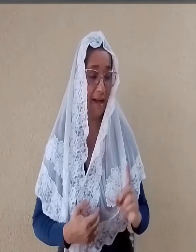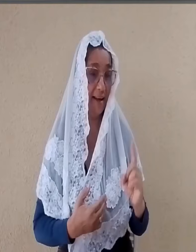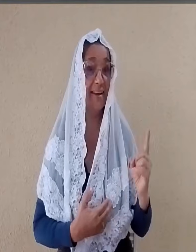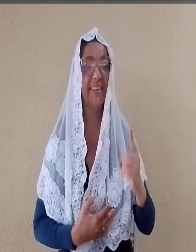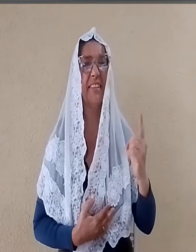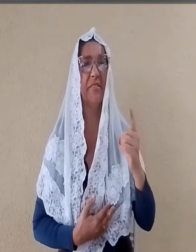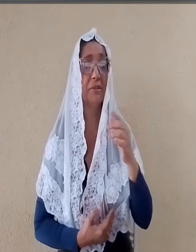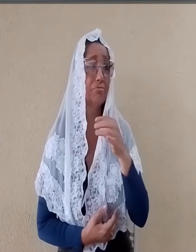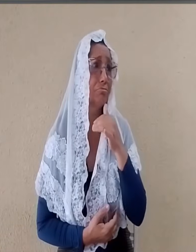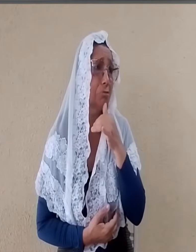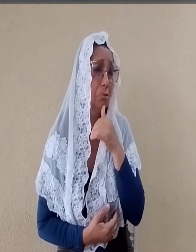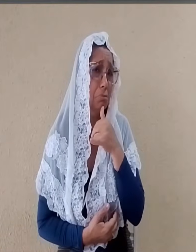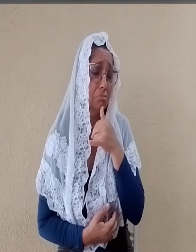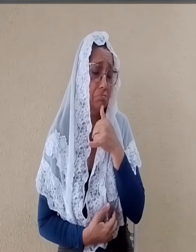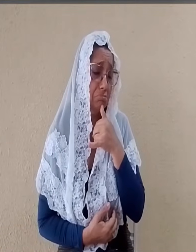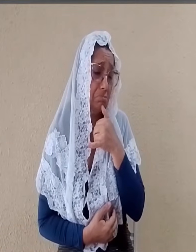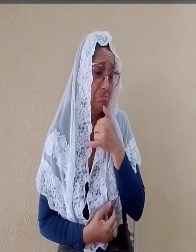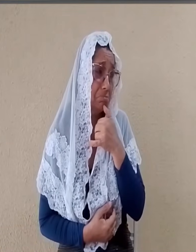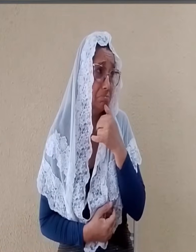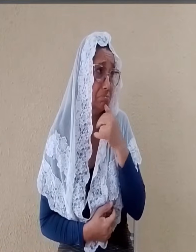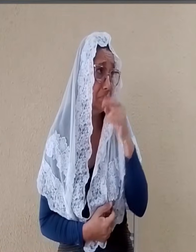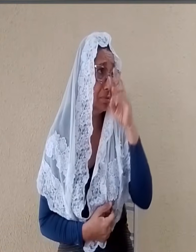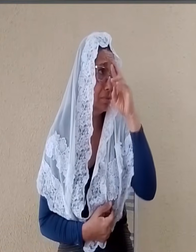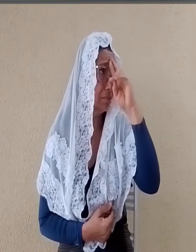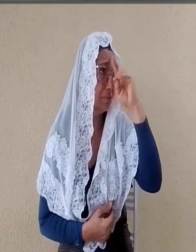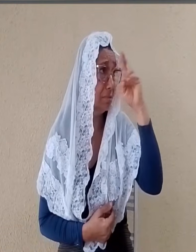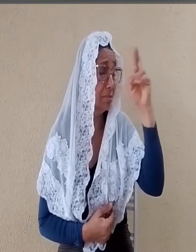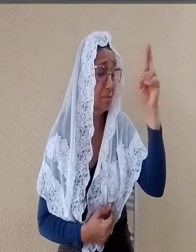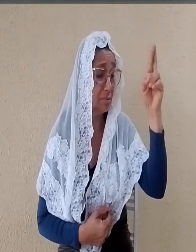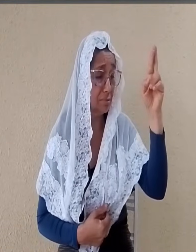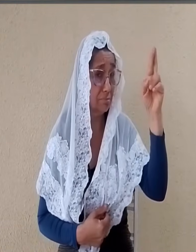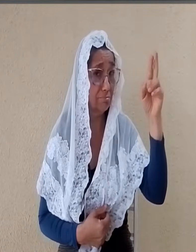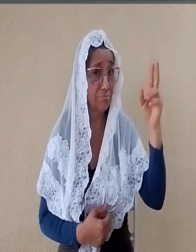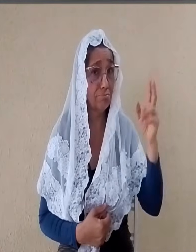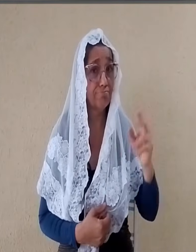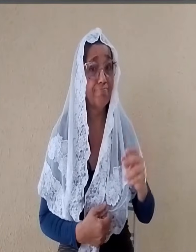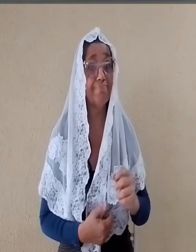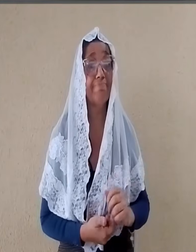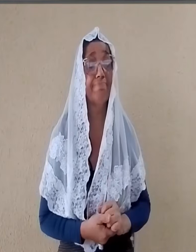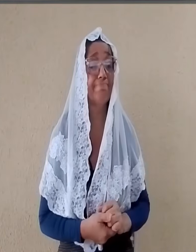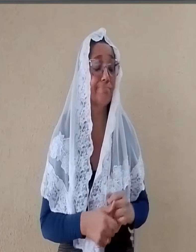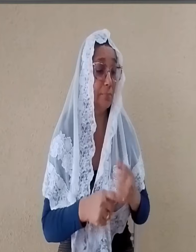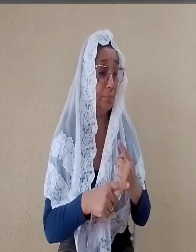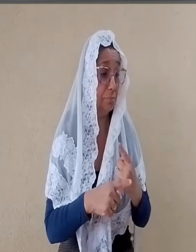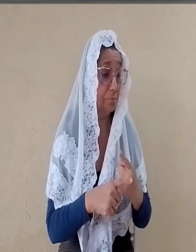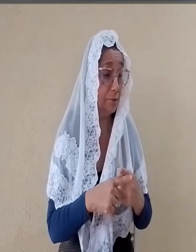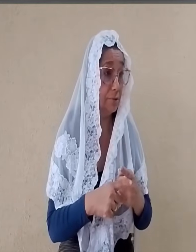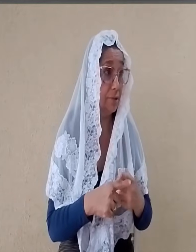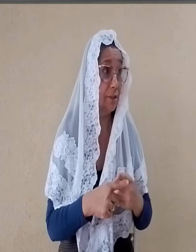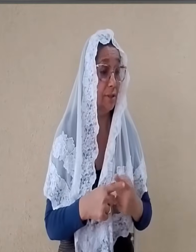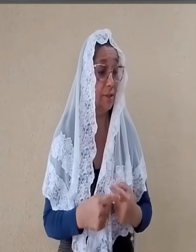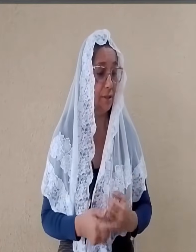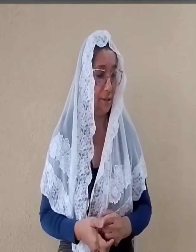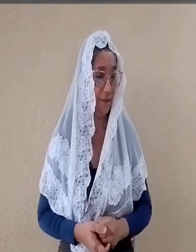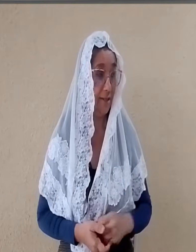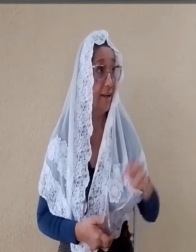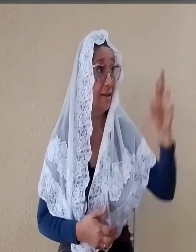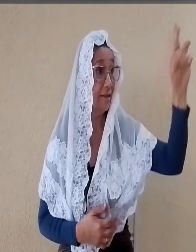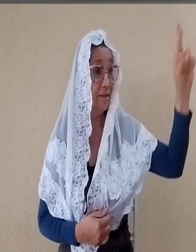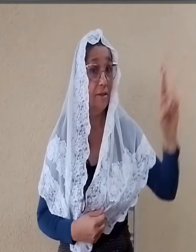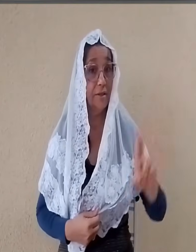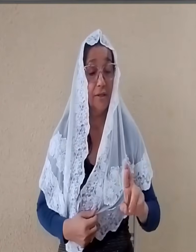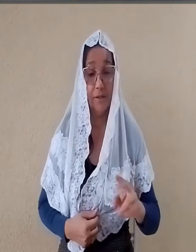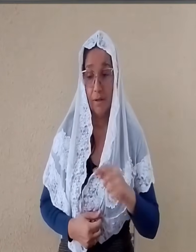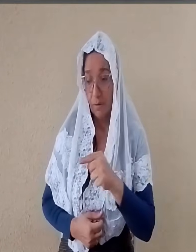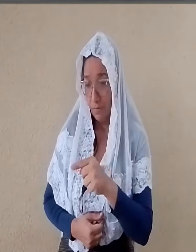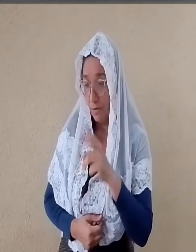olha, você lembra daqueles servos lá atrás, os levitas? Bendito é o nome do Senhor, lembro. A arca